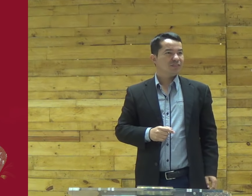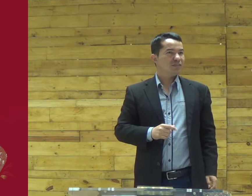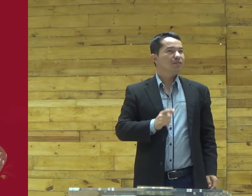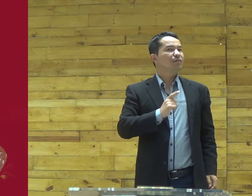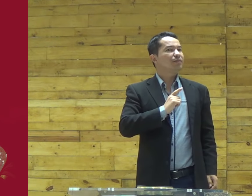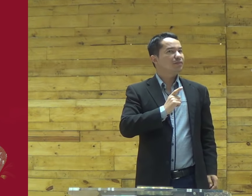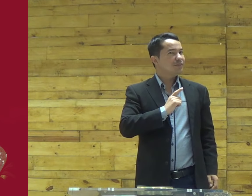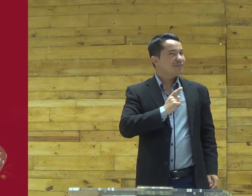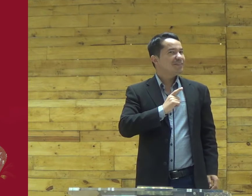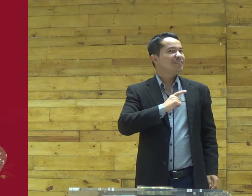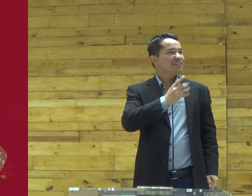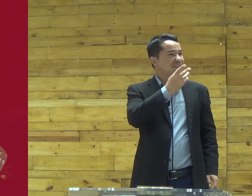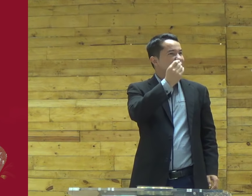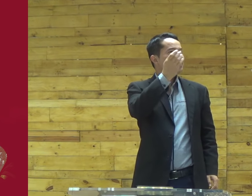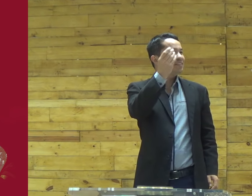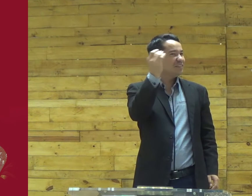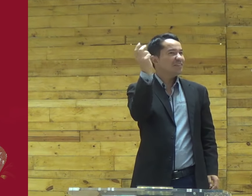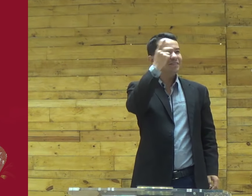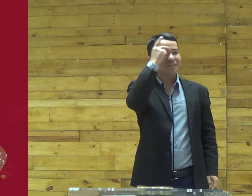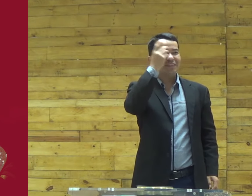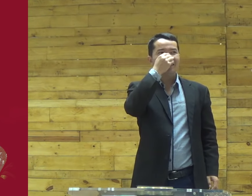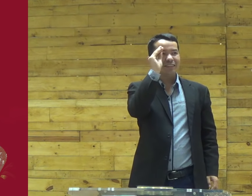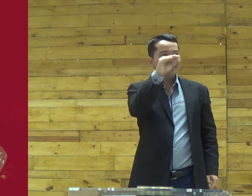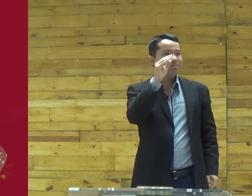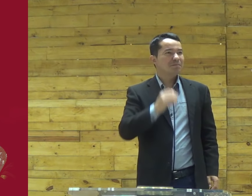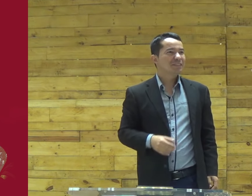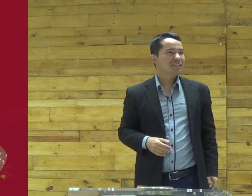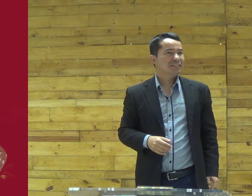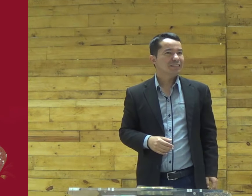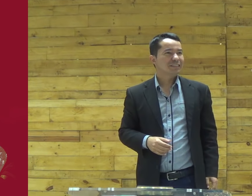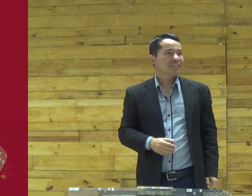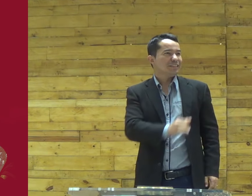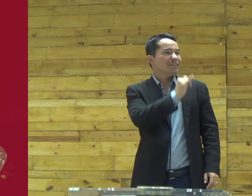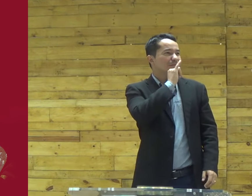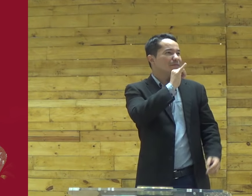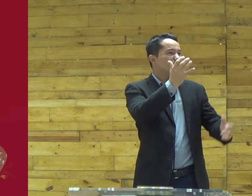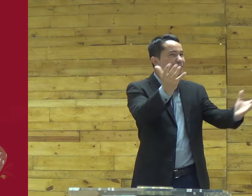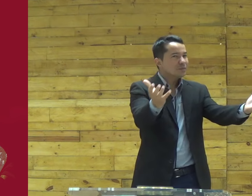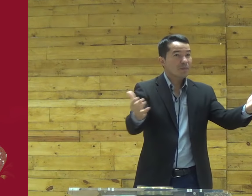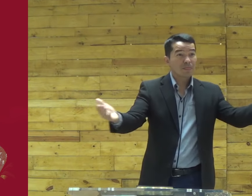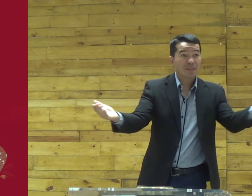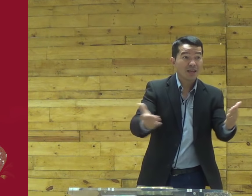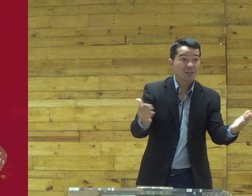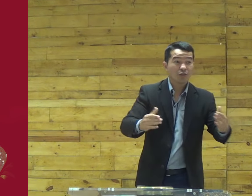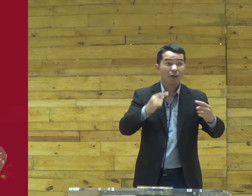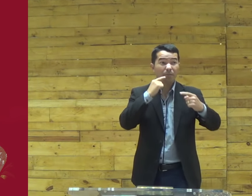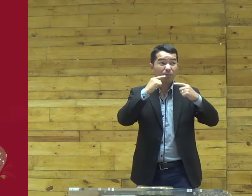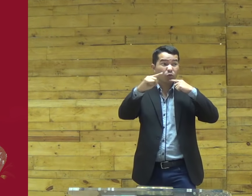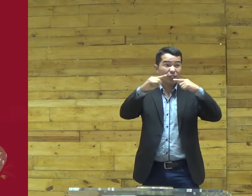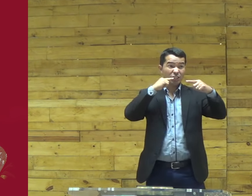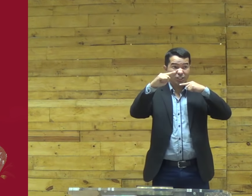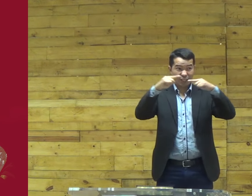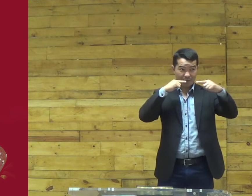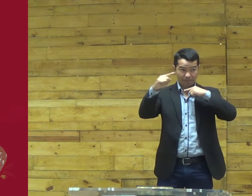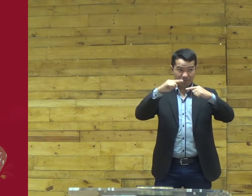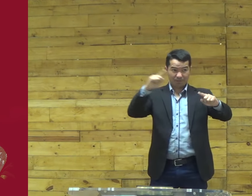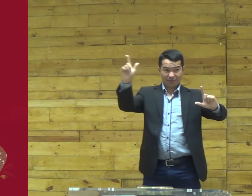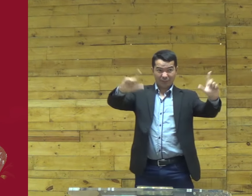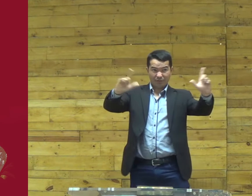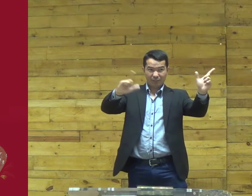desprezar. E desprezar e acontece bastante hoje, né, na dentro da